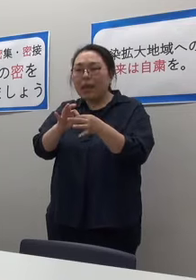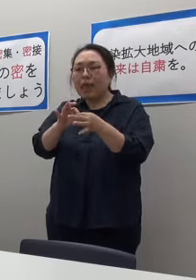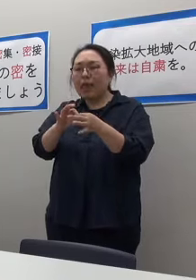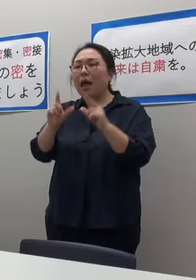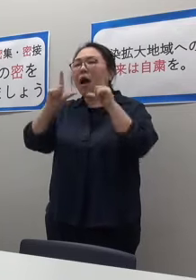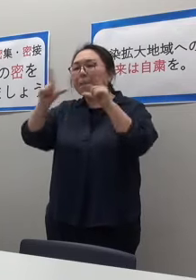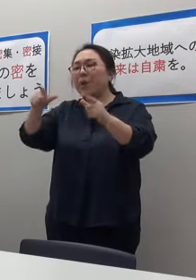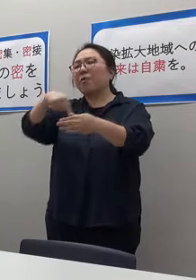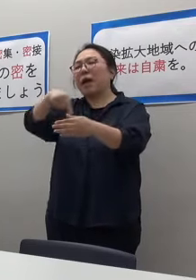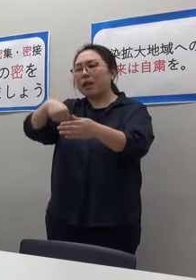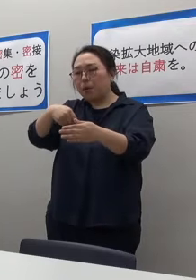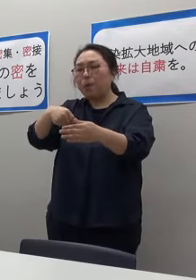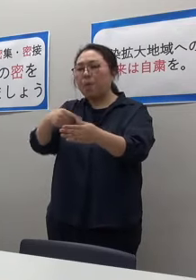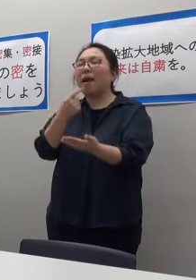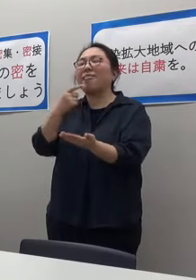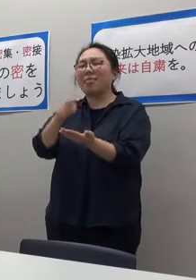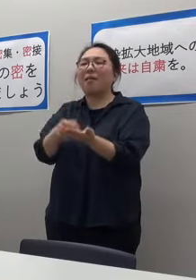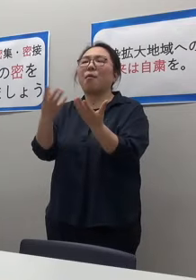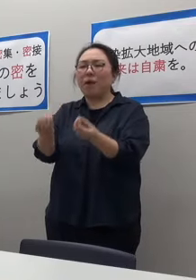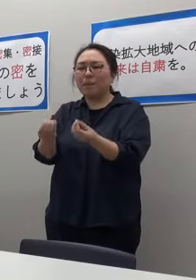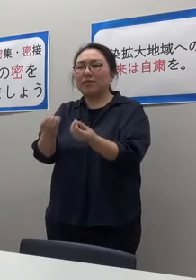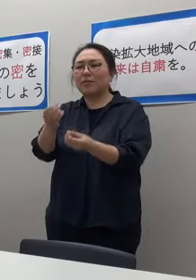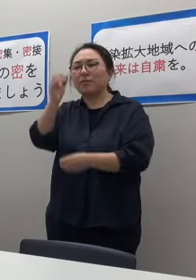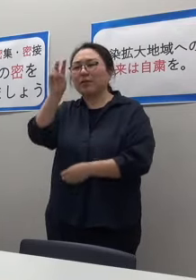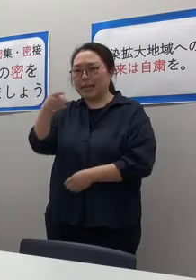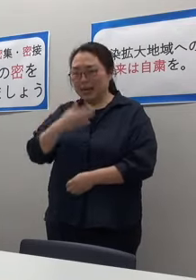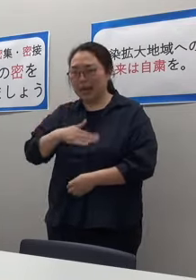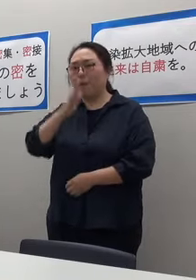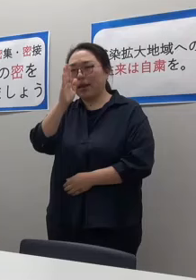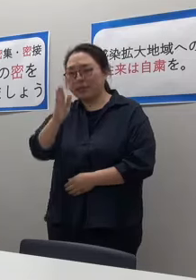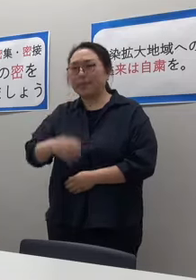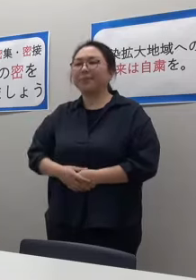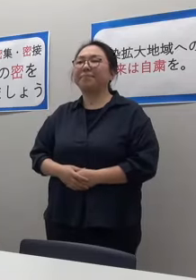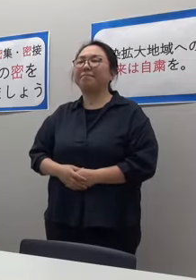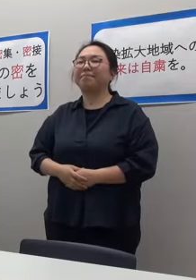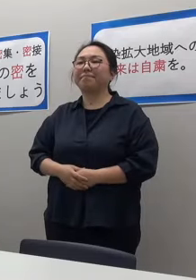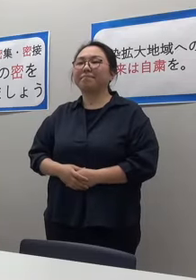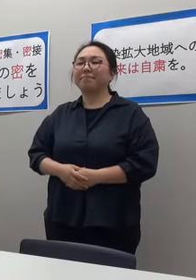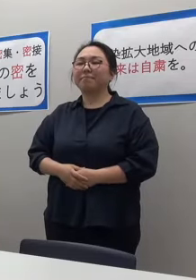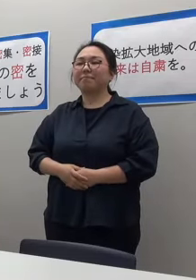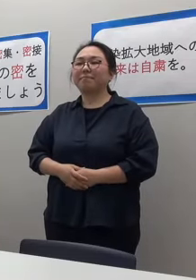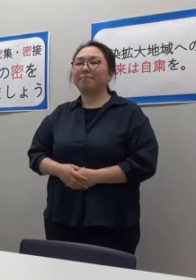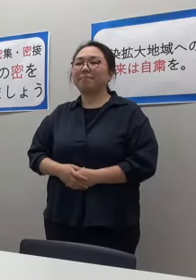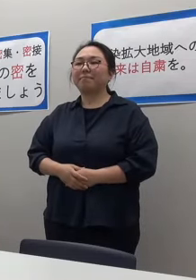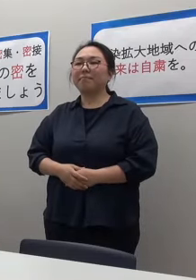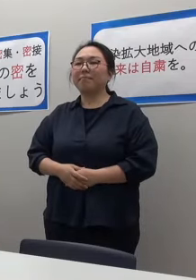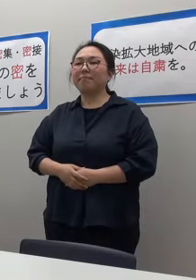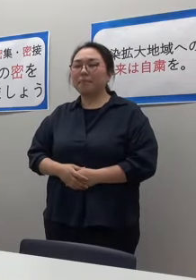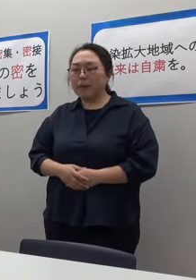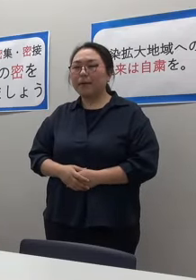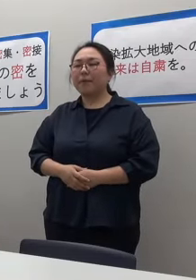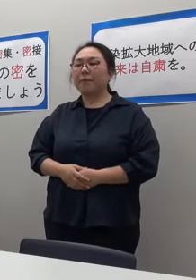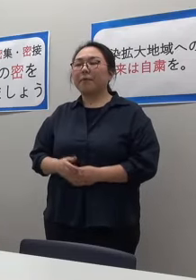めさせていただきたいと思っておりますので、ご理解をお願いしたいと思います。それでは、また入ります前